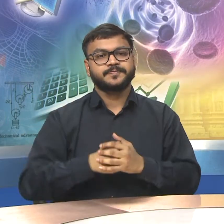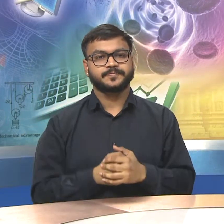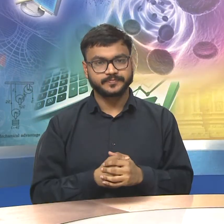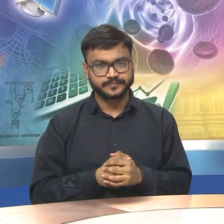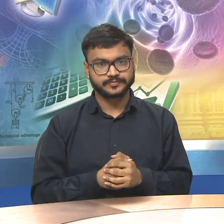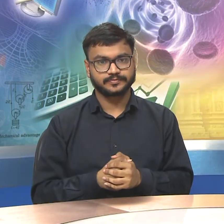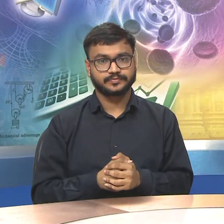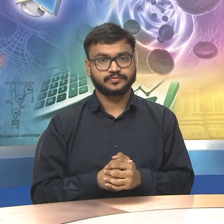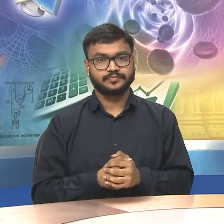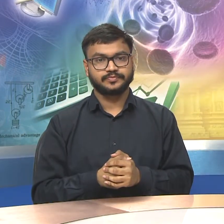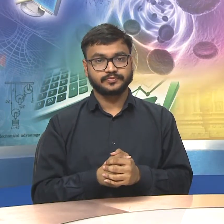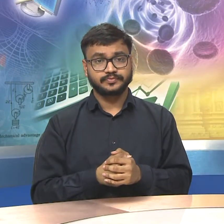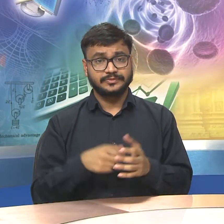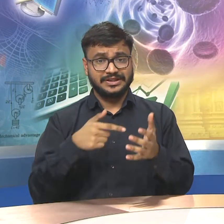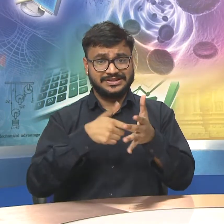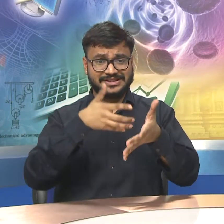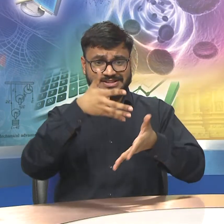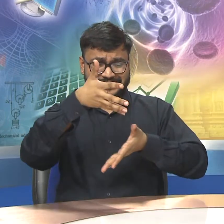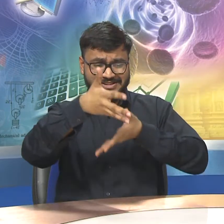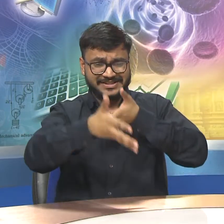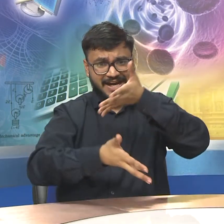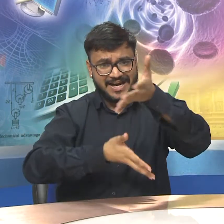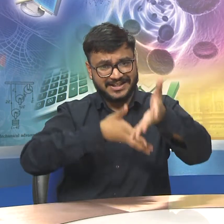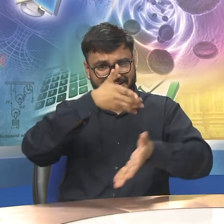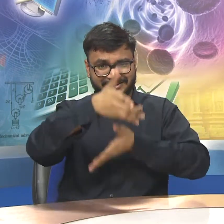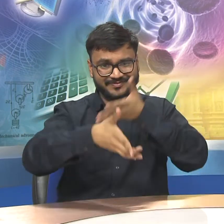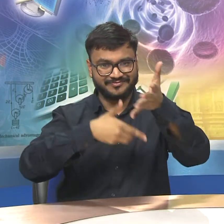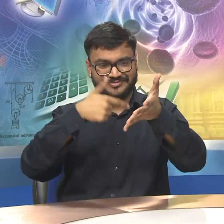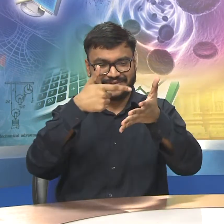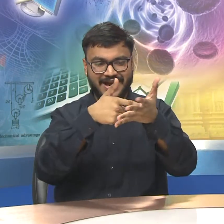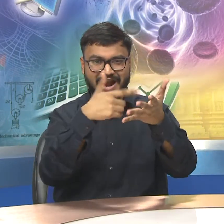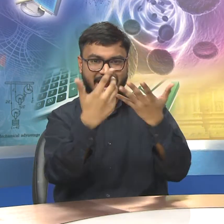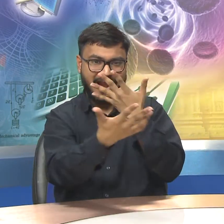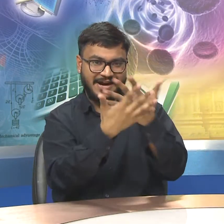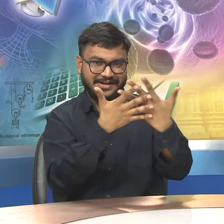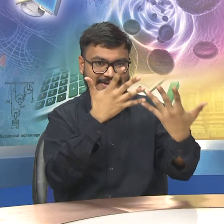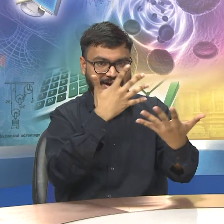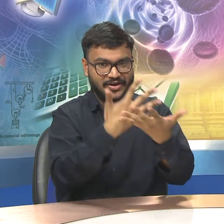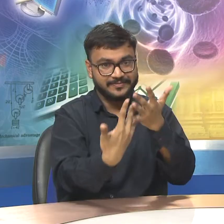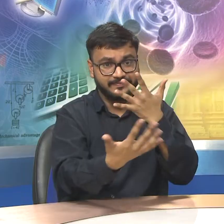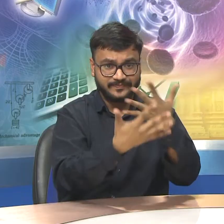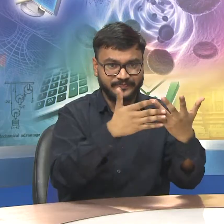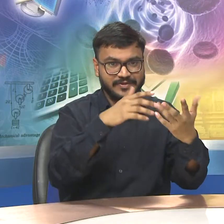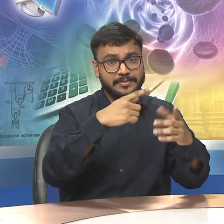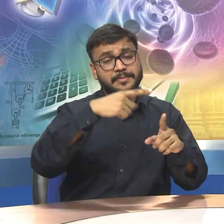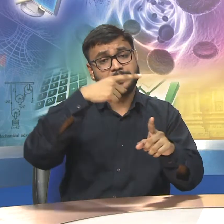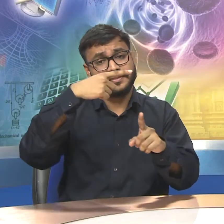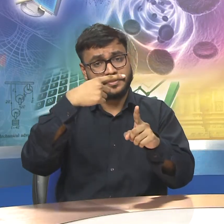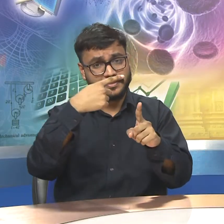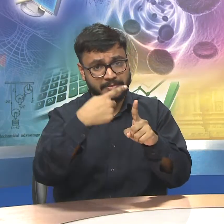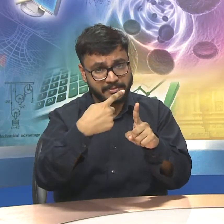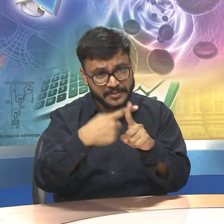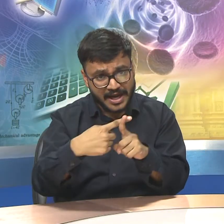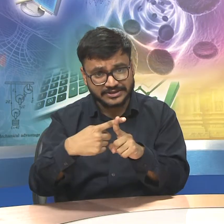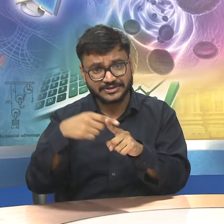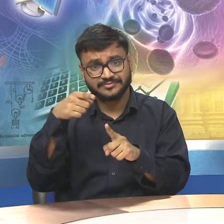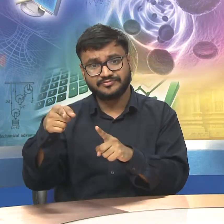some points. Sign her manual. related to